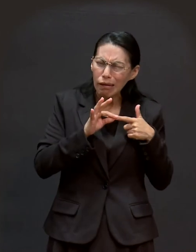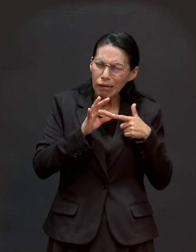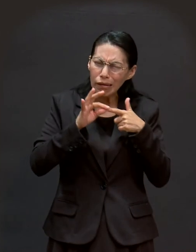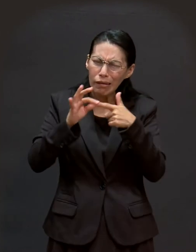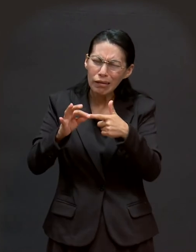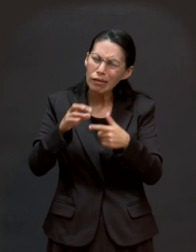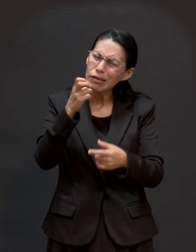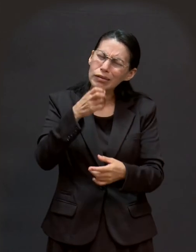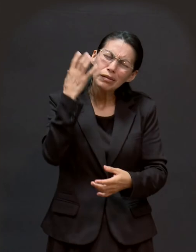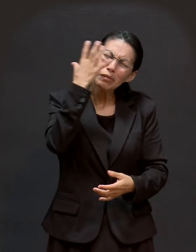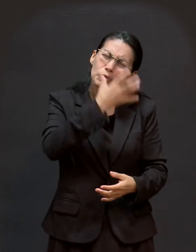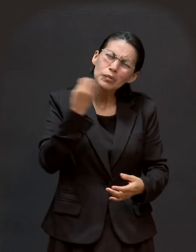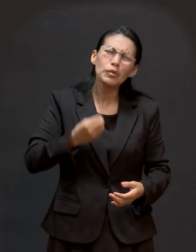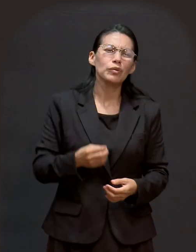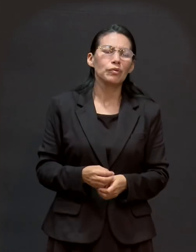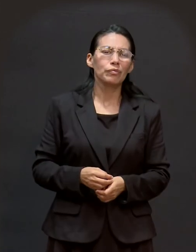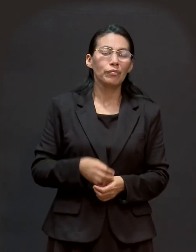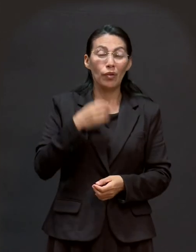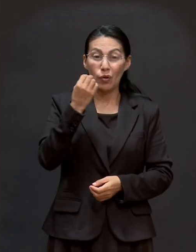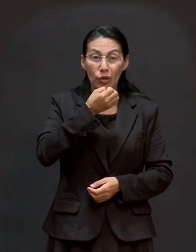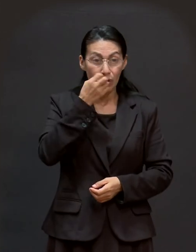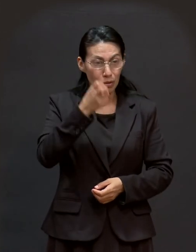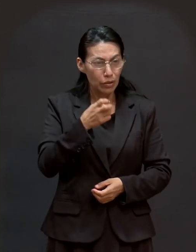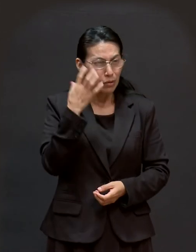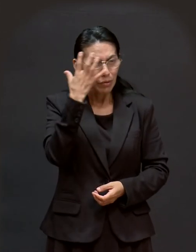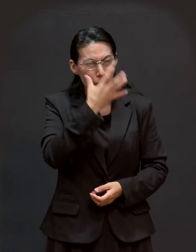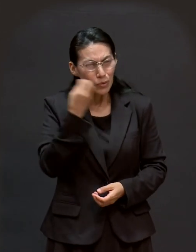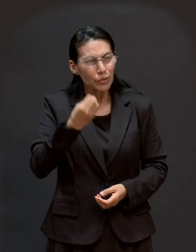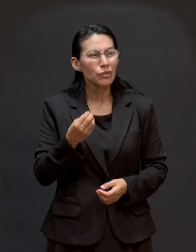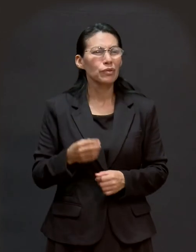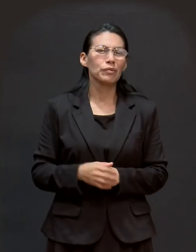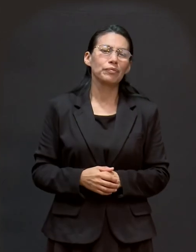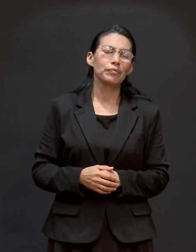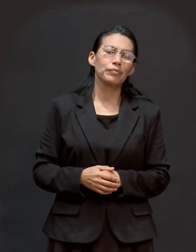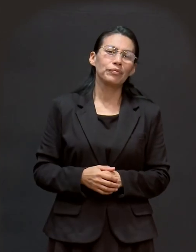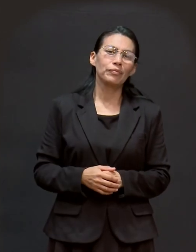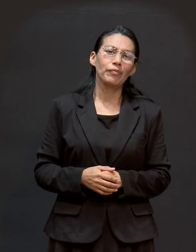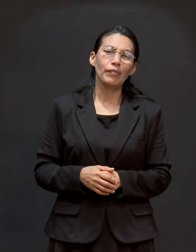refugio bonito y la oración es ese camino